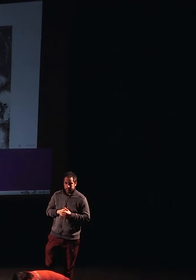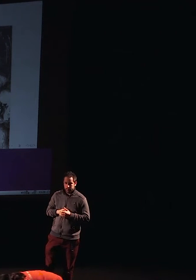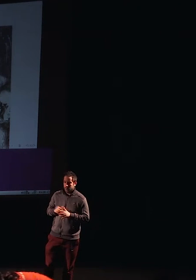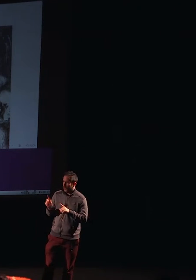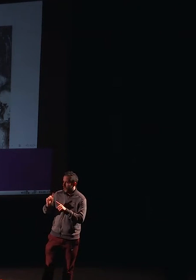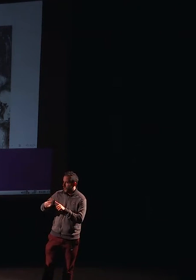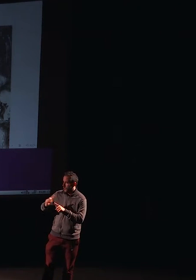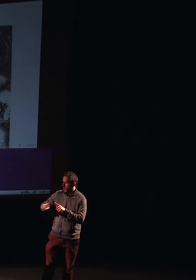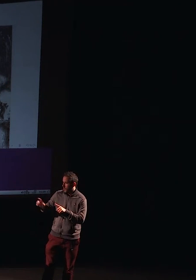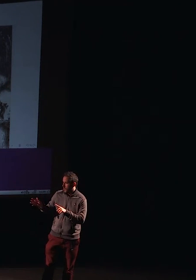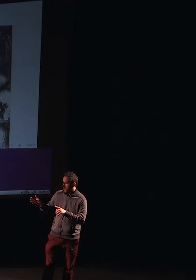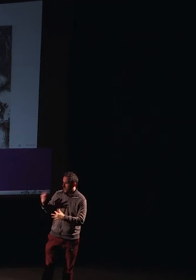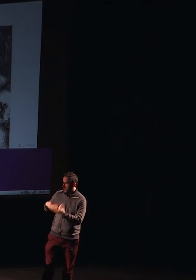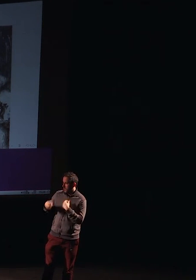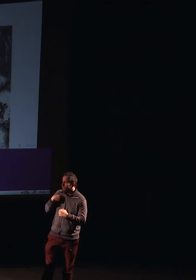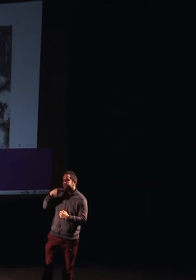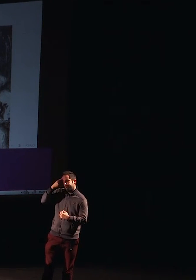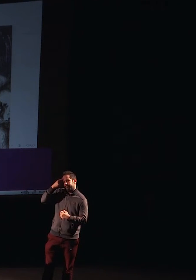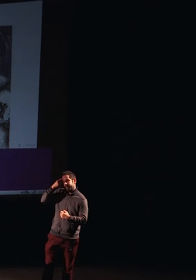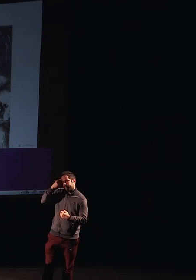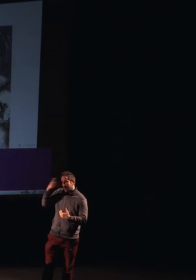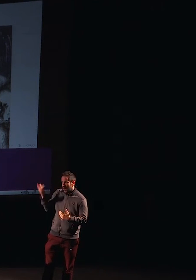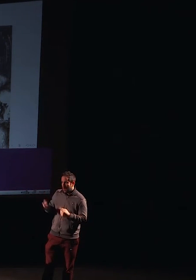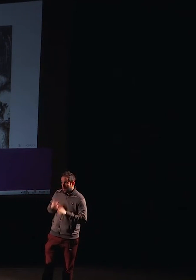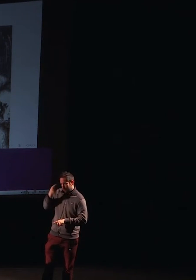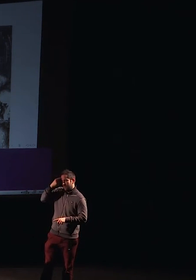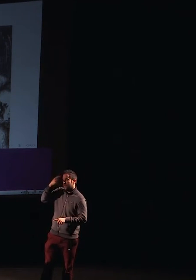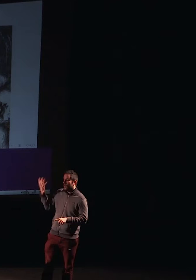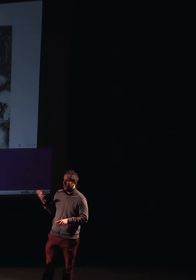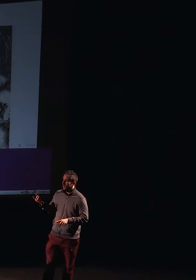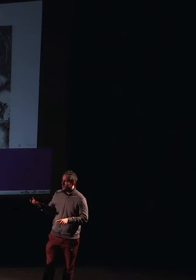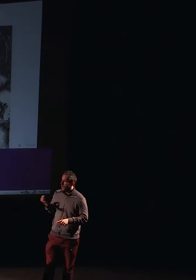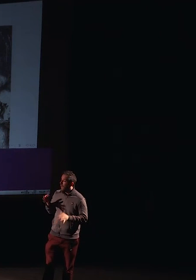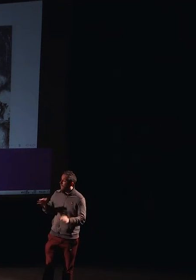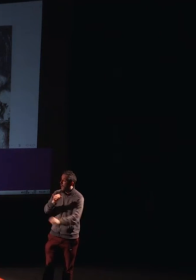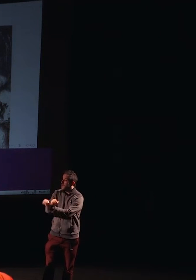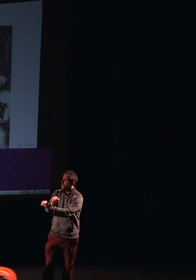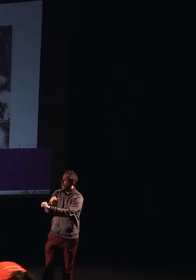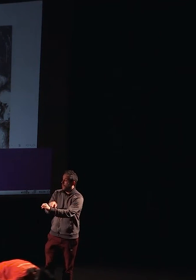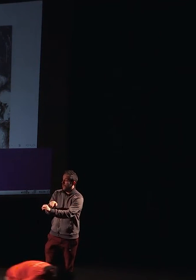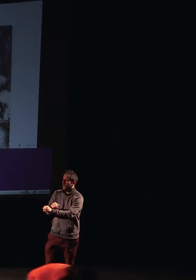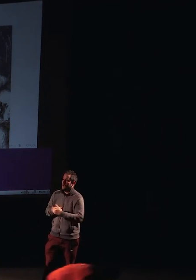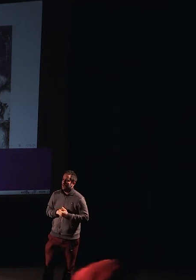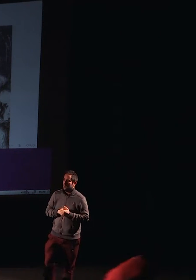La chose qui m'a le plus parlé, peut-être, c'était quand tu as abordé la prison, en fait. Ouais.